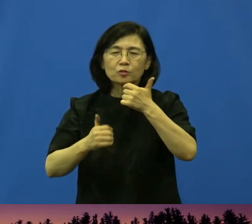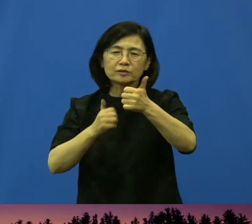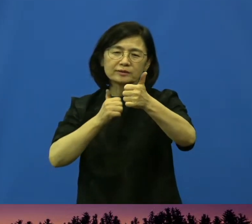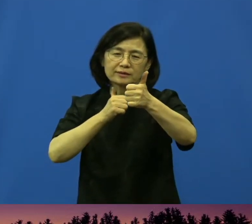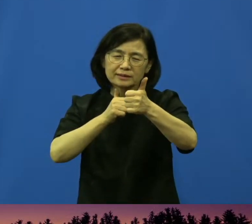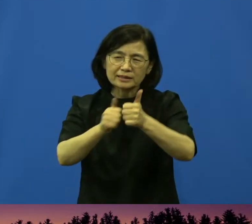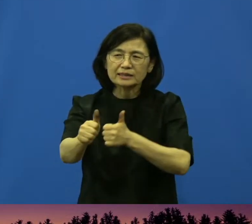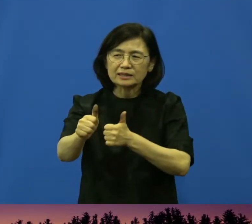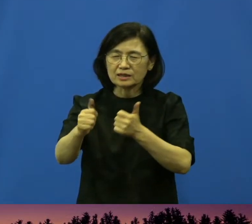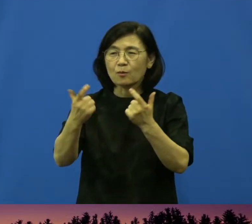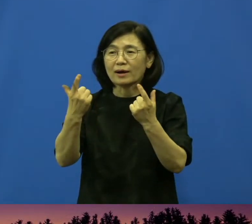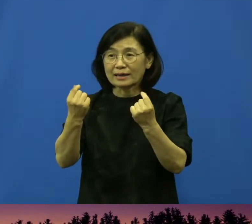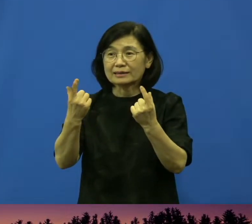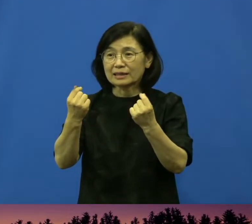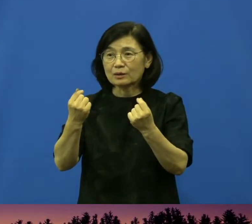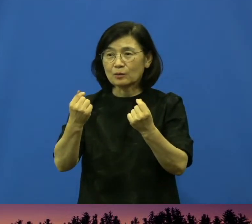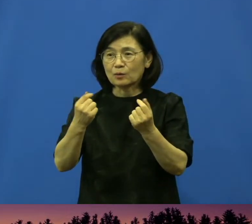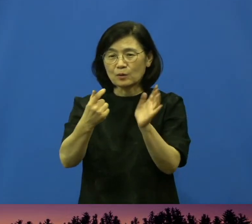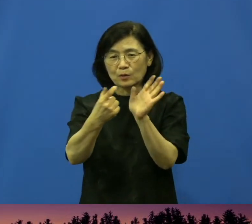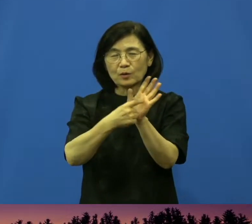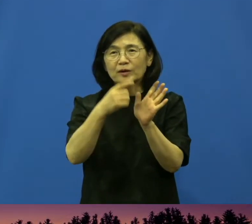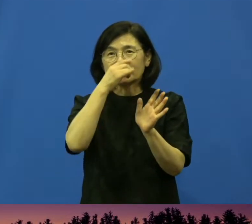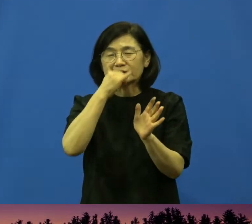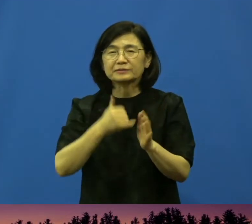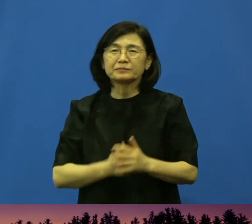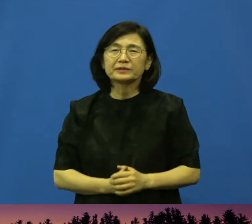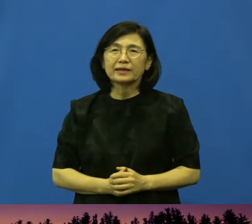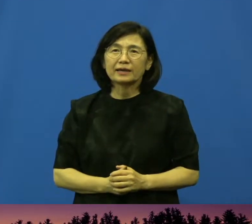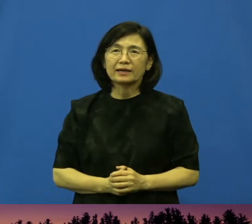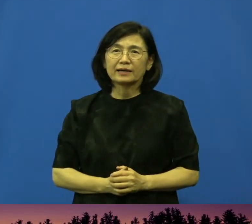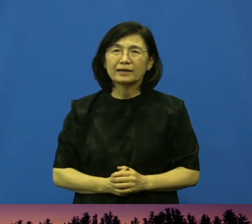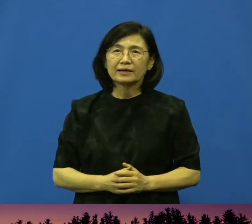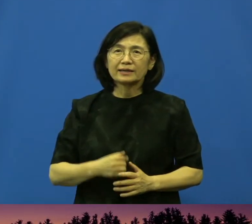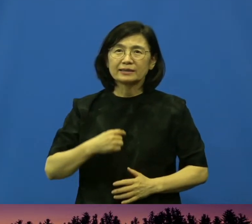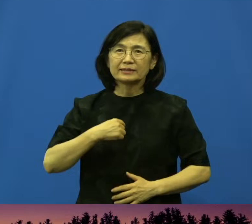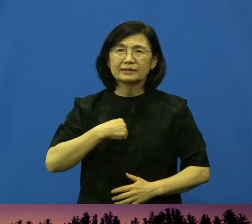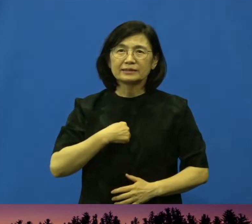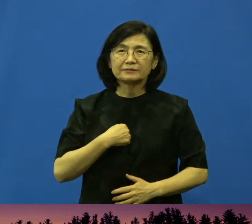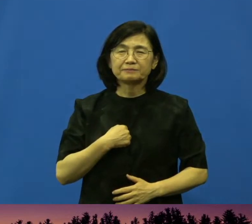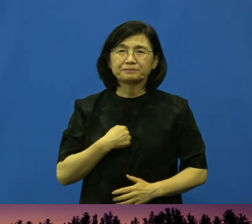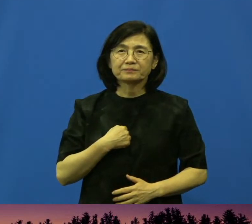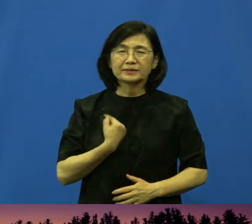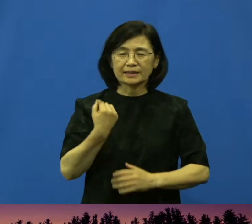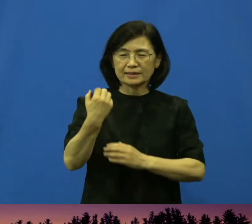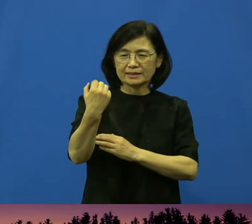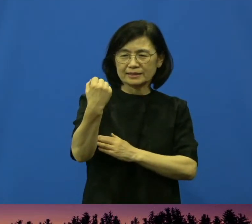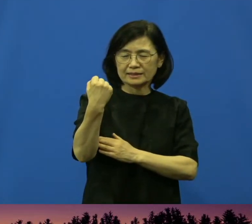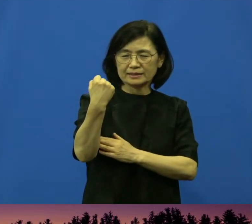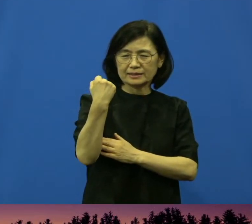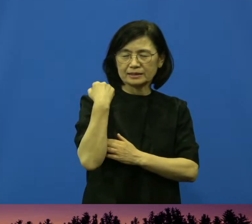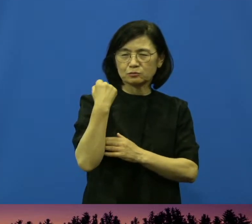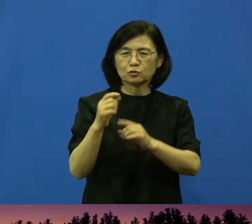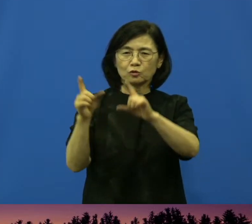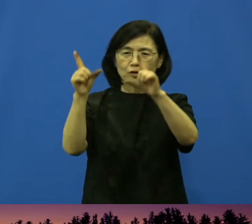하나님에게 정복되지 않은 사람 자기 힘을 의지하며 살게 되는 겁니다. 자기 힘으로 버티는 인생은 결국 실패할 수밖에